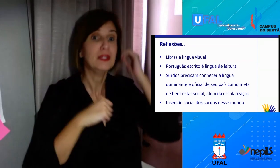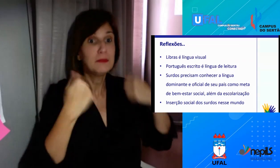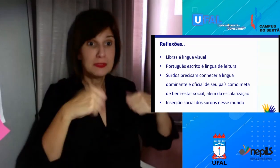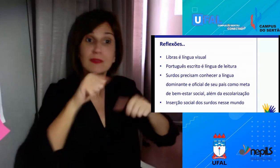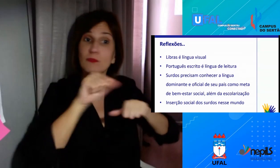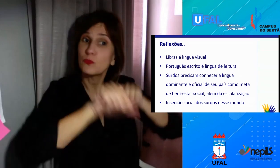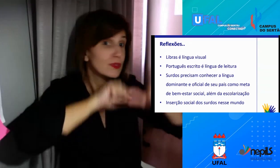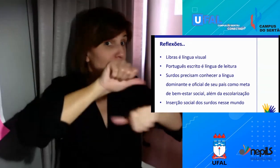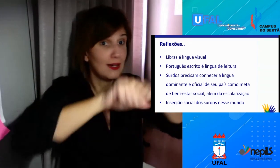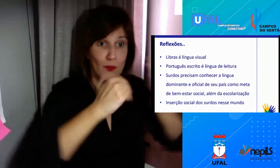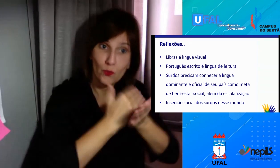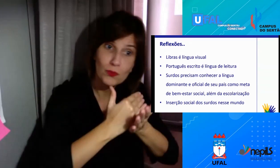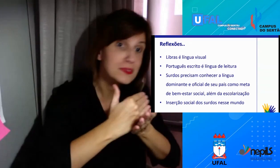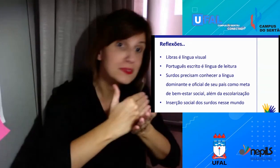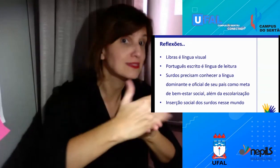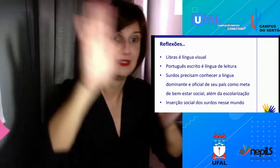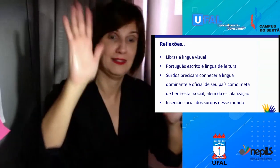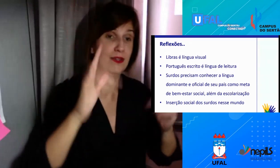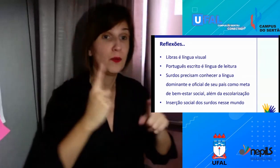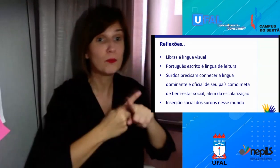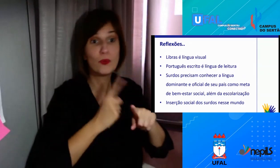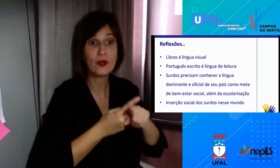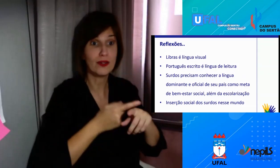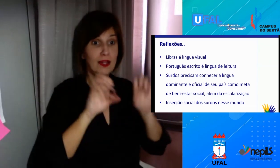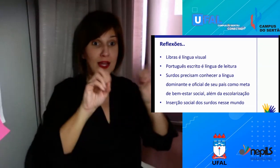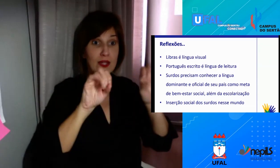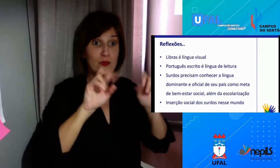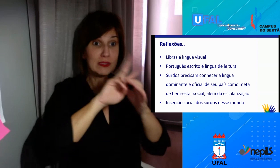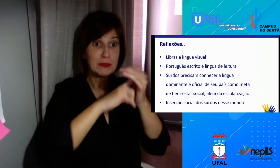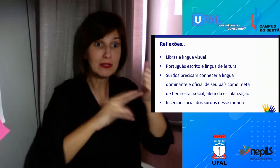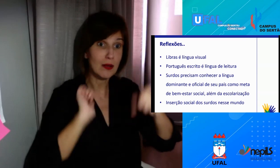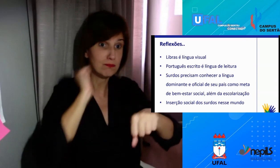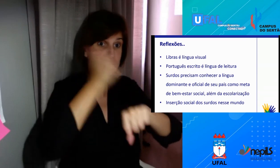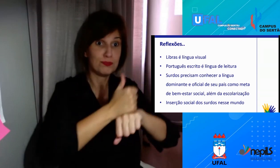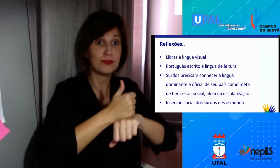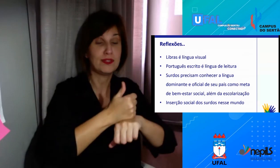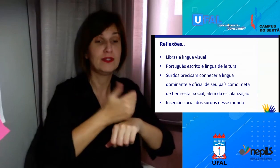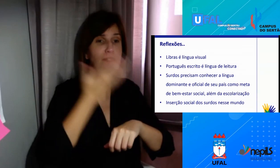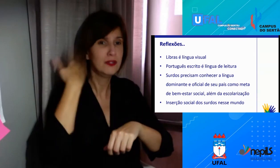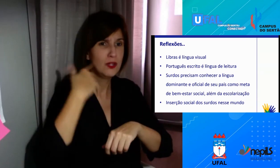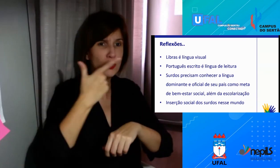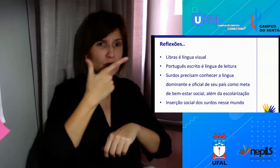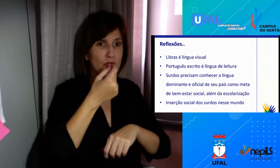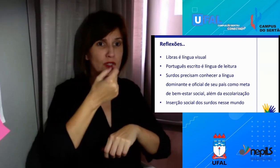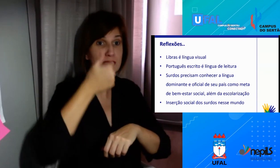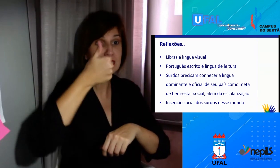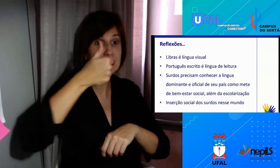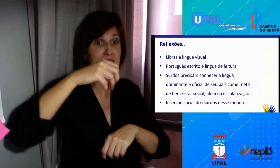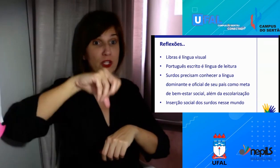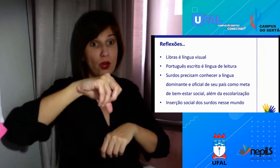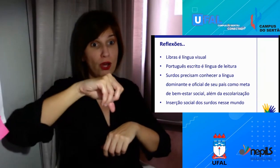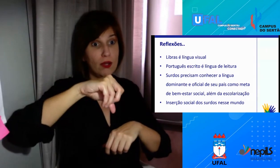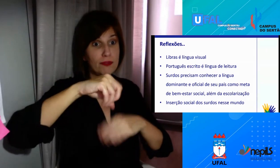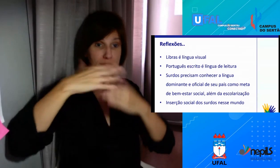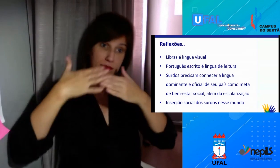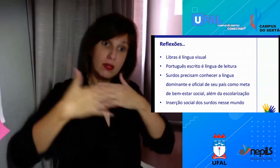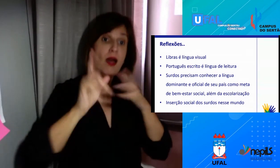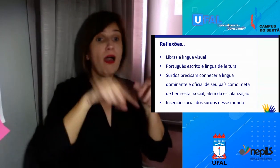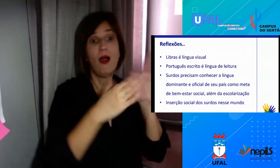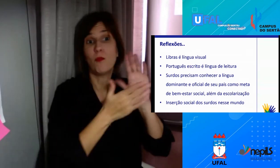fazer parte, outros profissionais possam fazer parte, e que a mudança possa realmente se efetivar em breve.